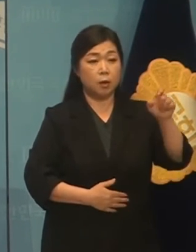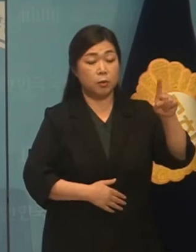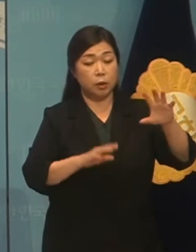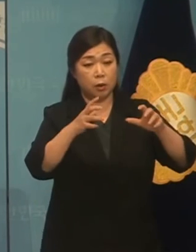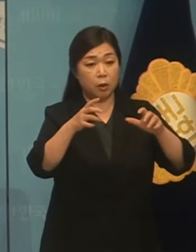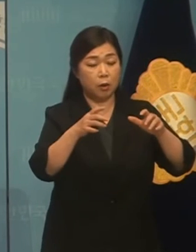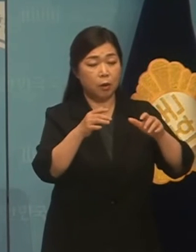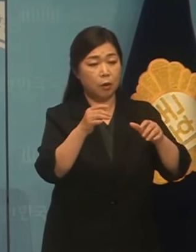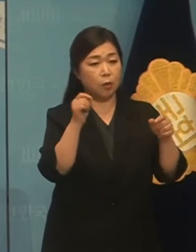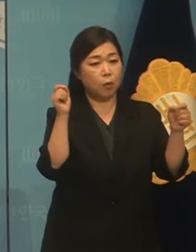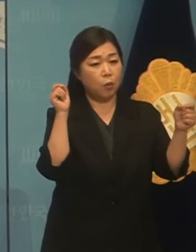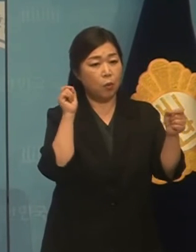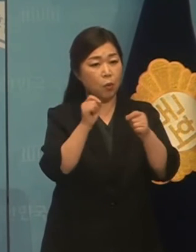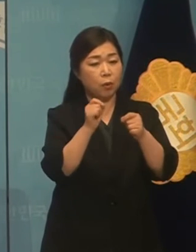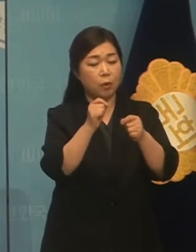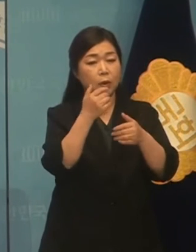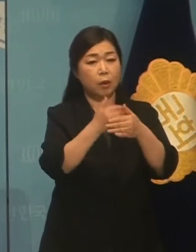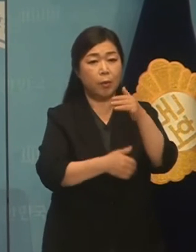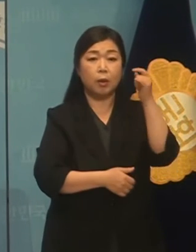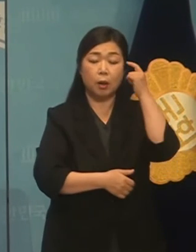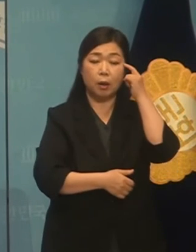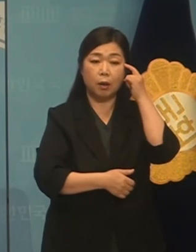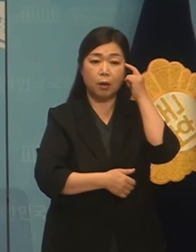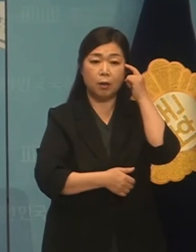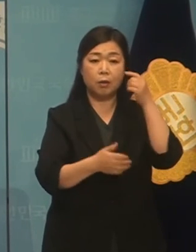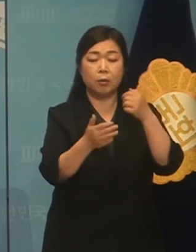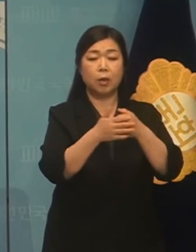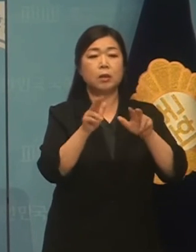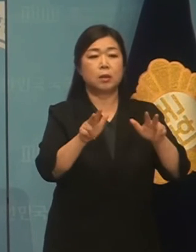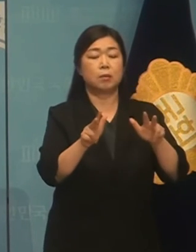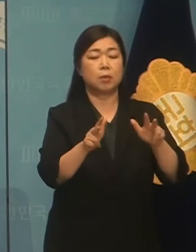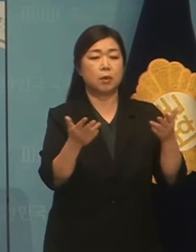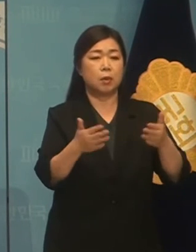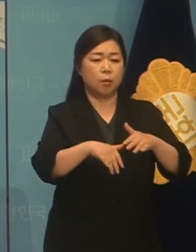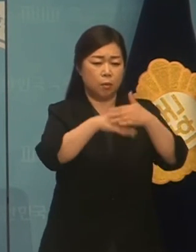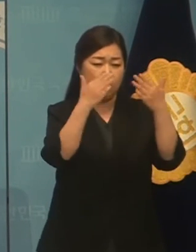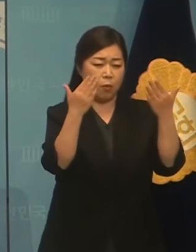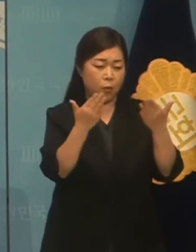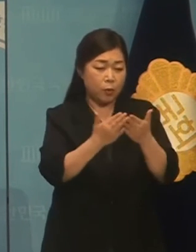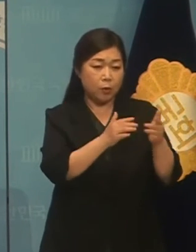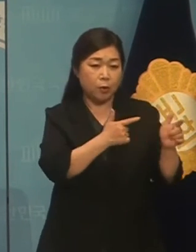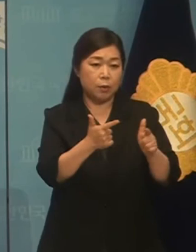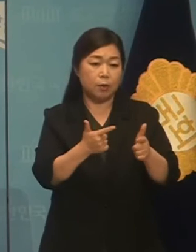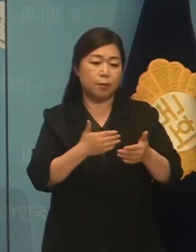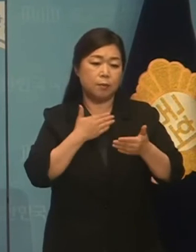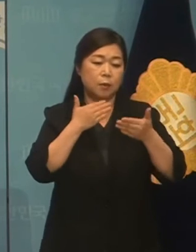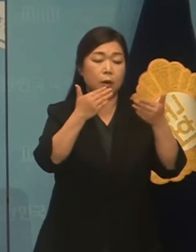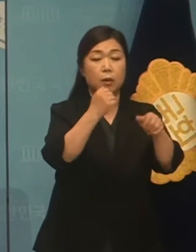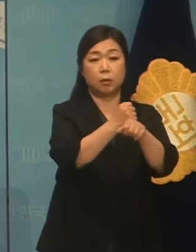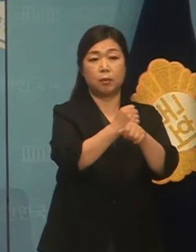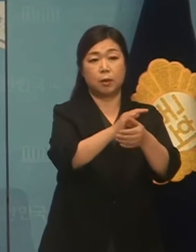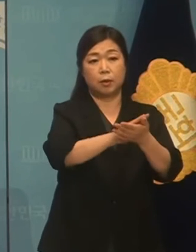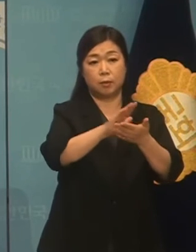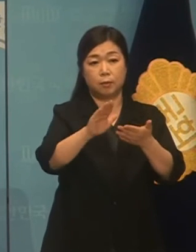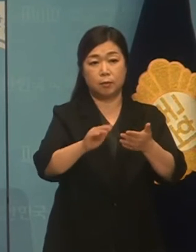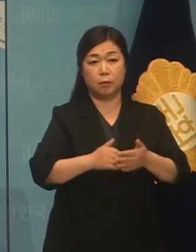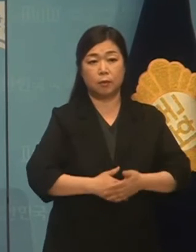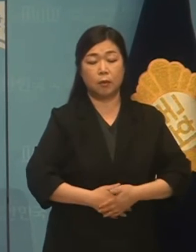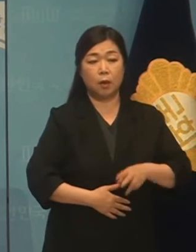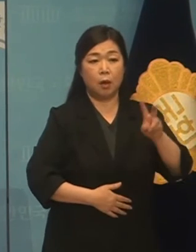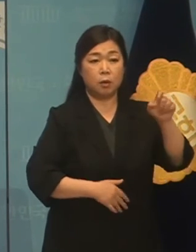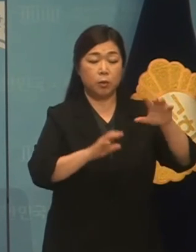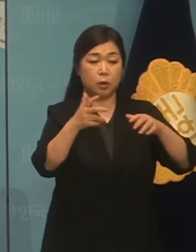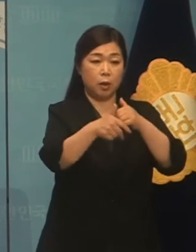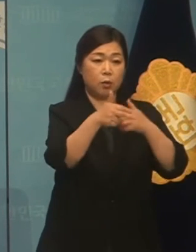21대 임기가 마지막이라고 생각하고 이 일에 저희 모든 것을 던질 것입니다.